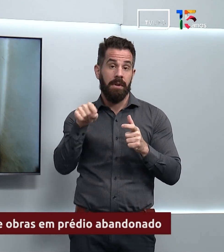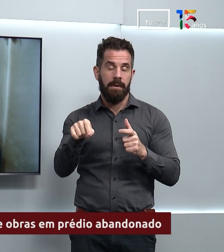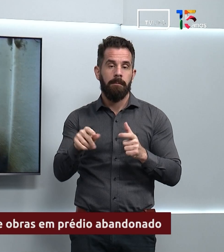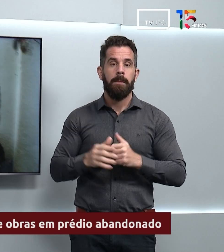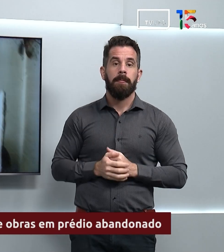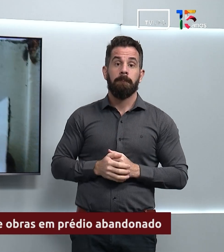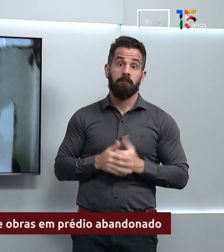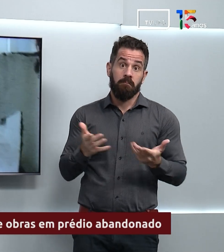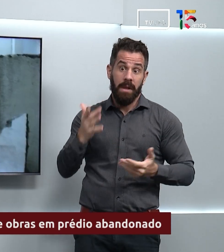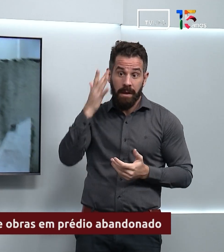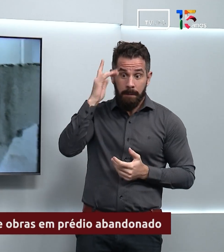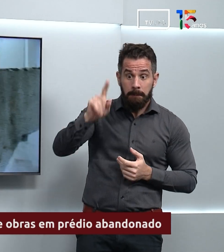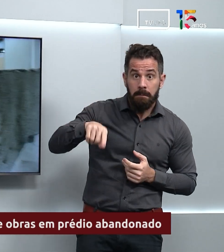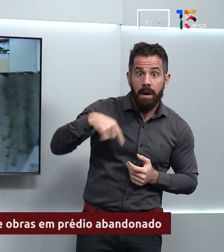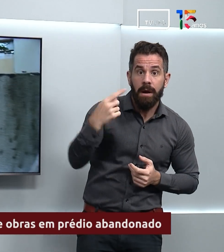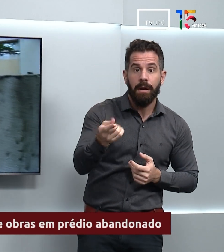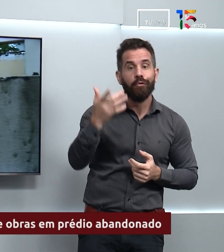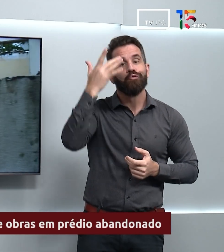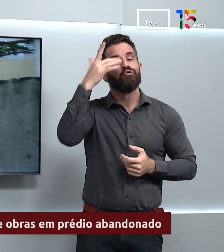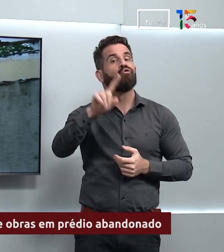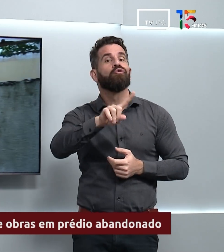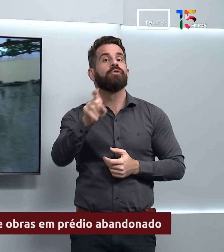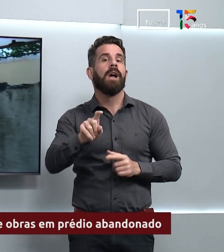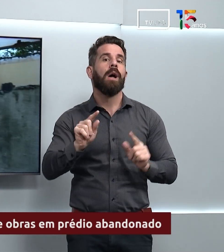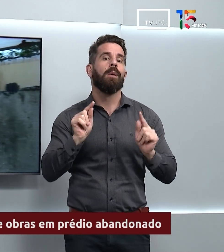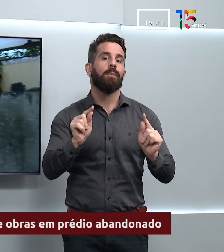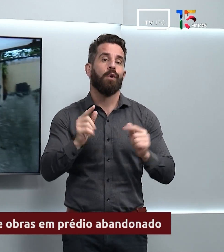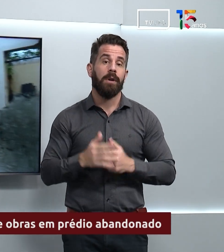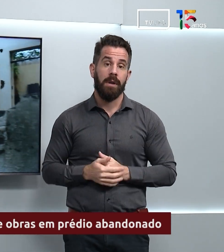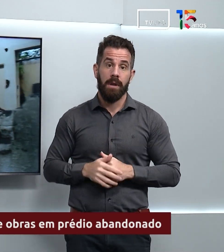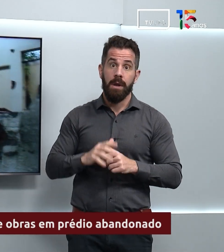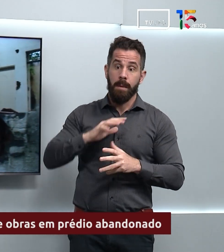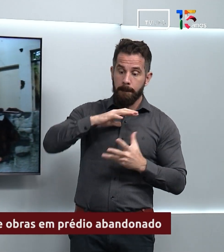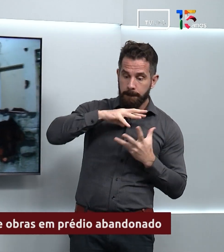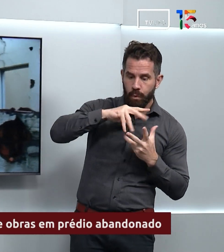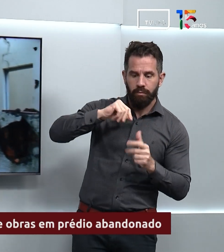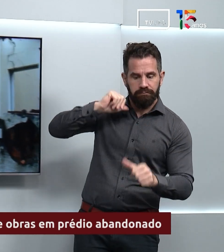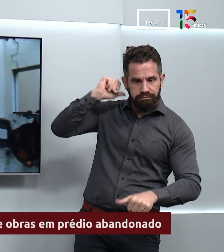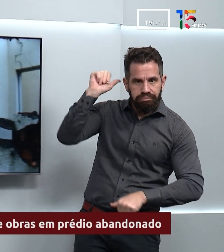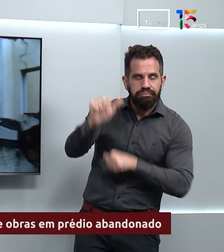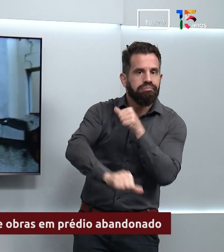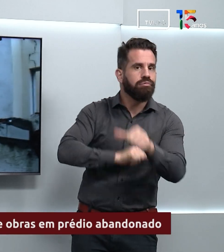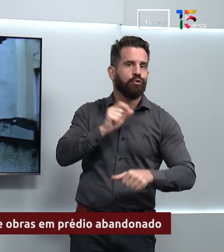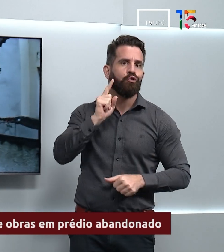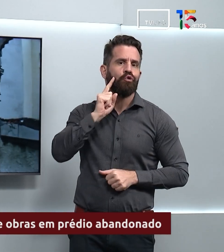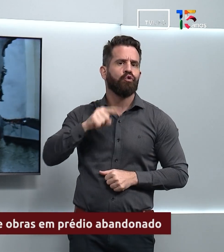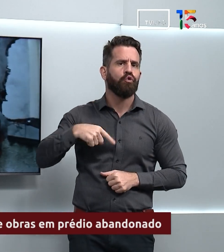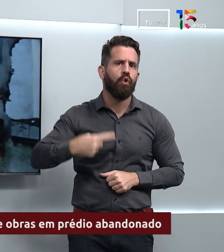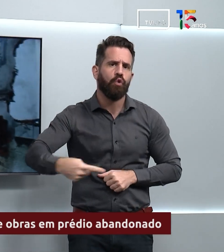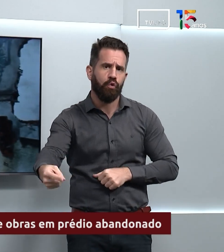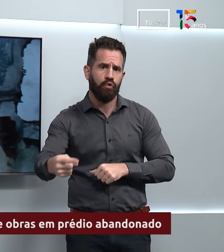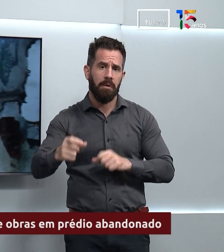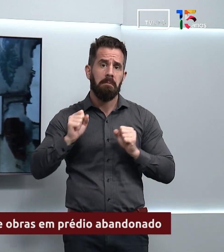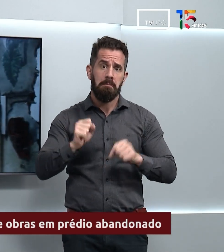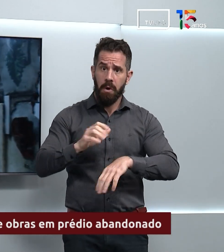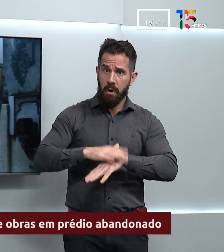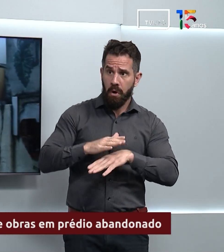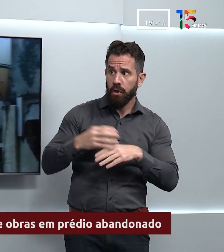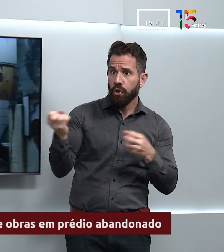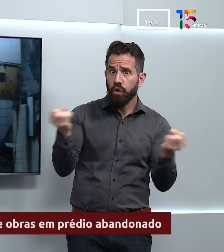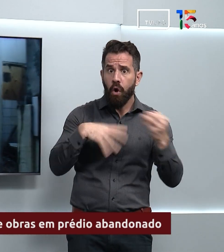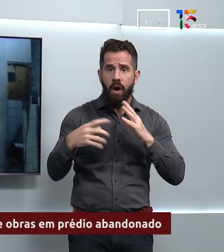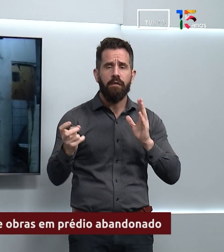nunca se sabe o que pode acontecer. O Muda se transforma diariamente, seja pelos registros novos